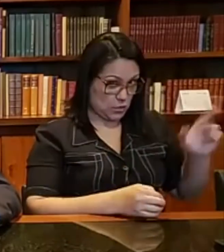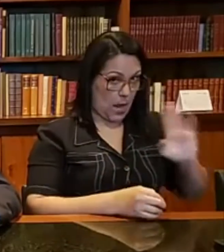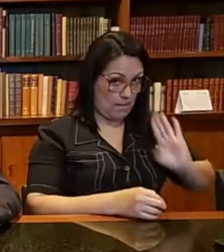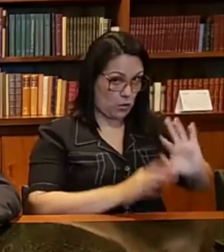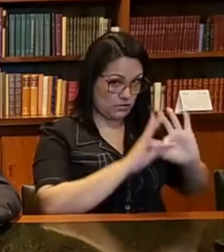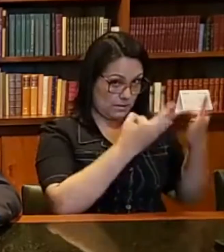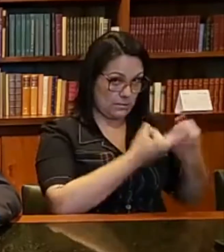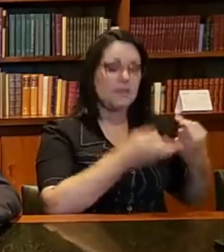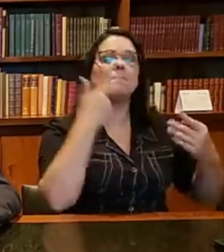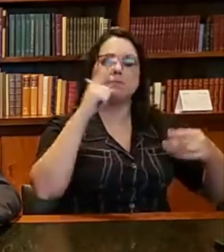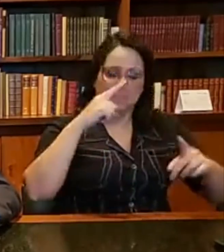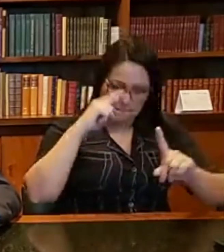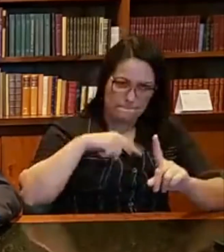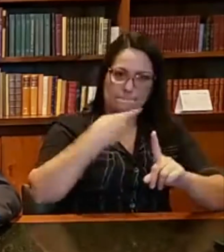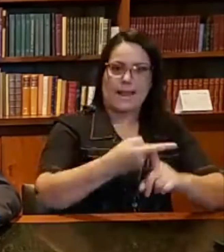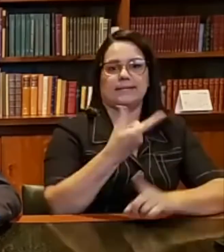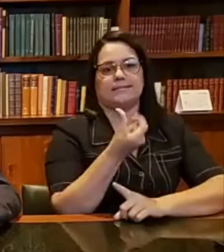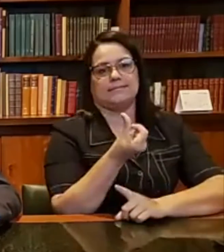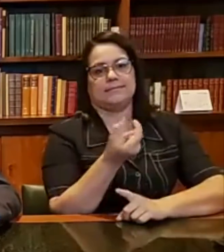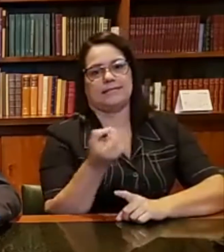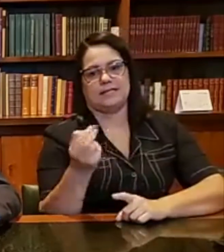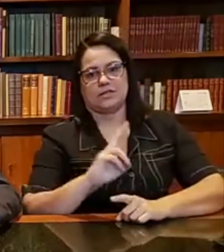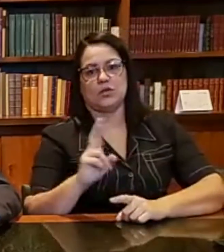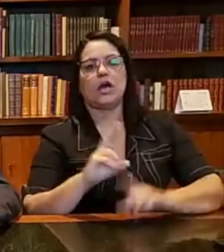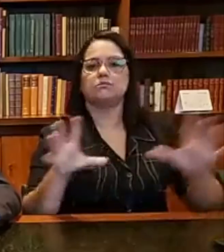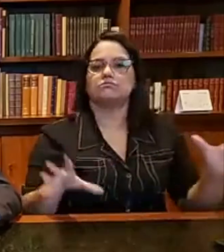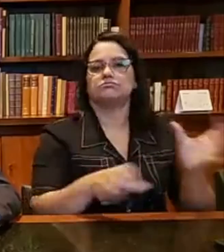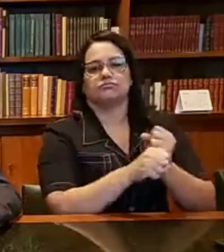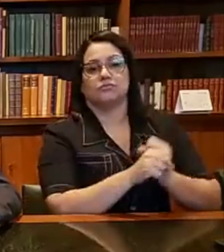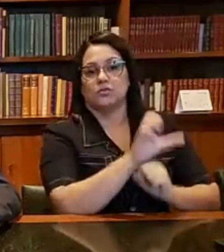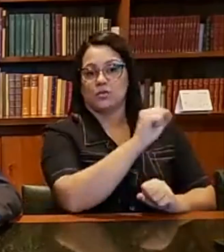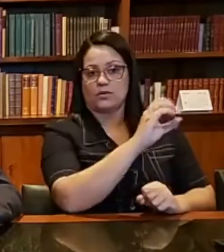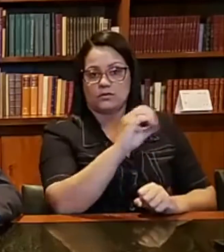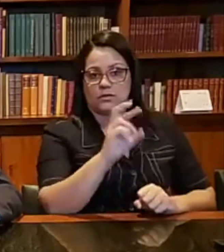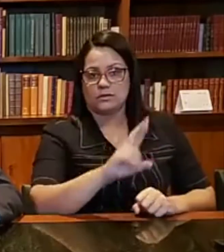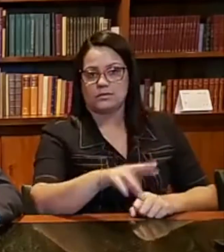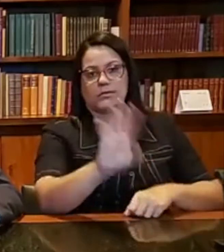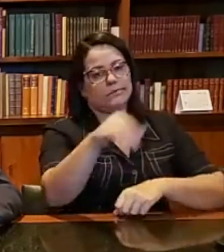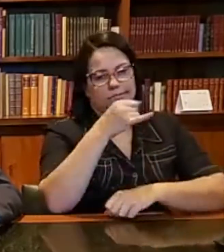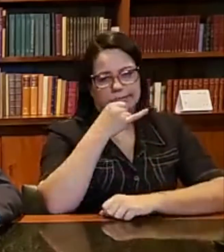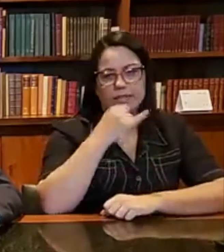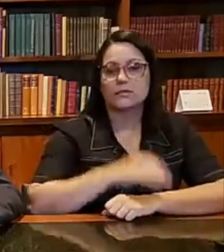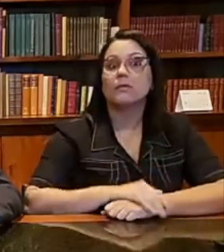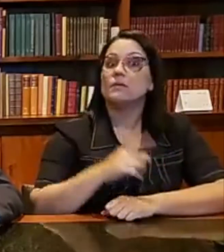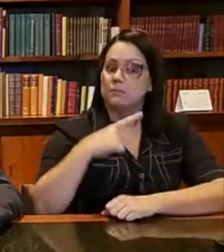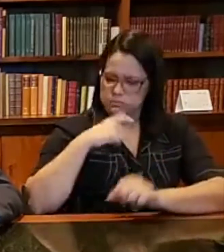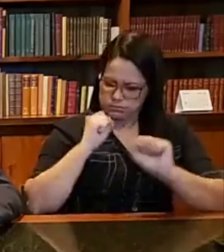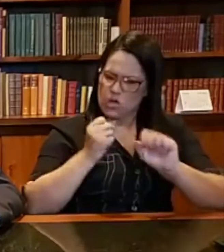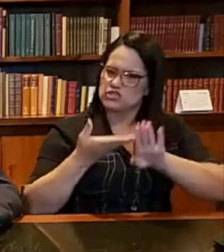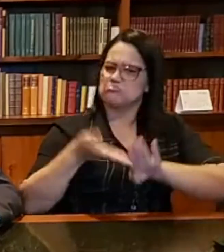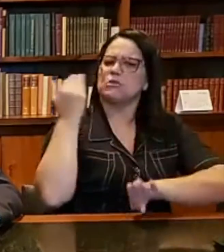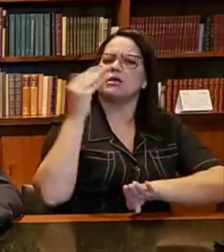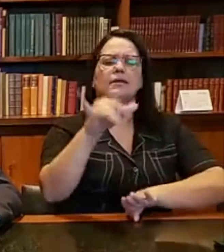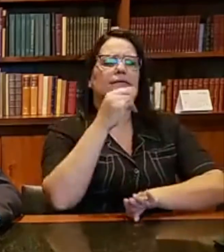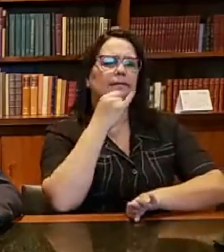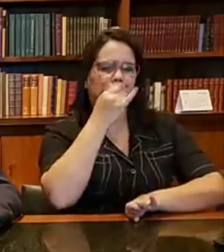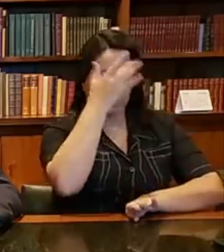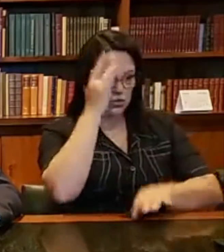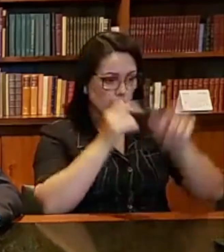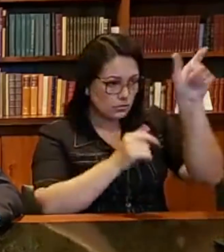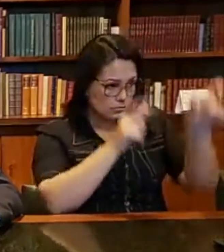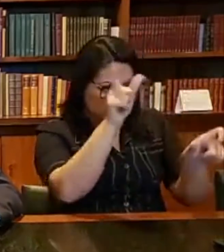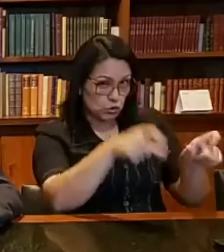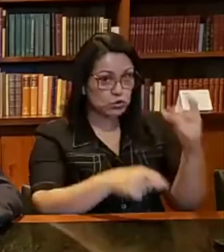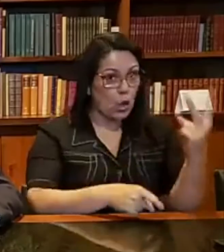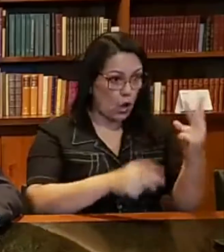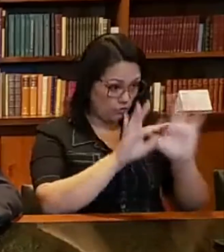ou 1.800. Existe uma série, se você tiver duas pessoas da família que tenham